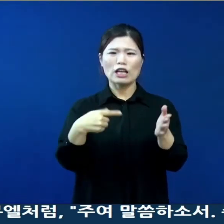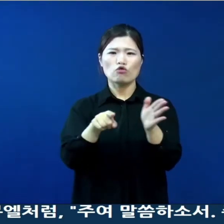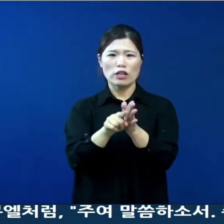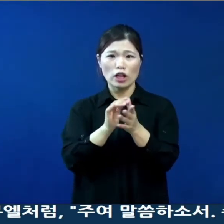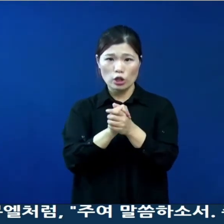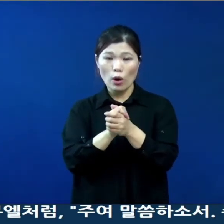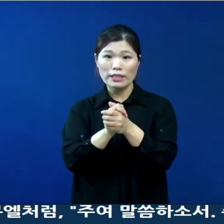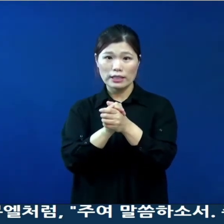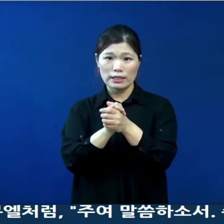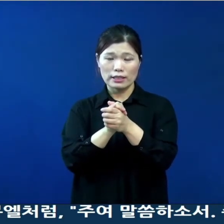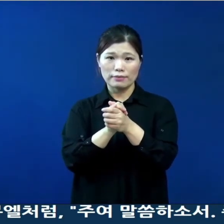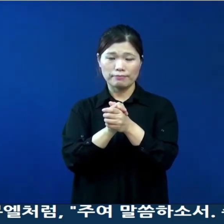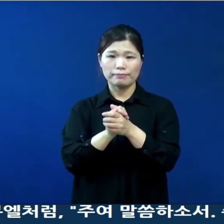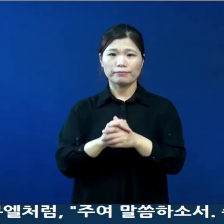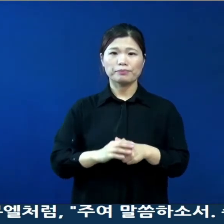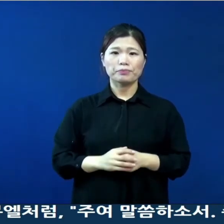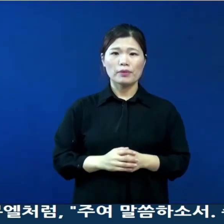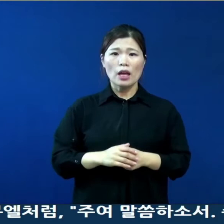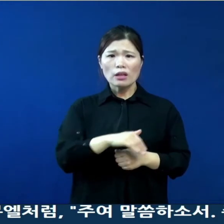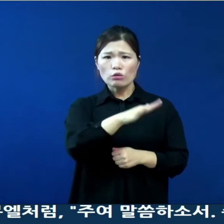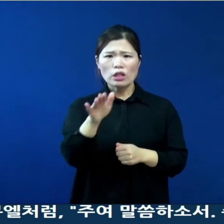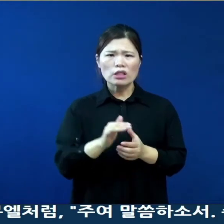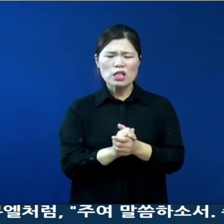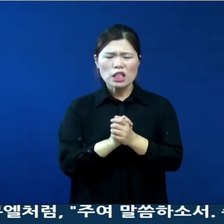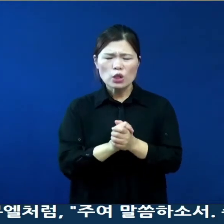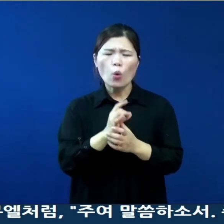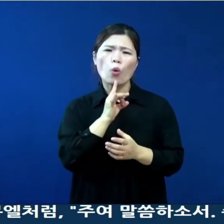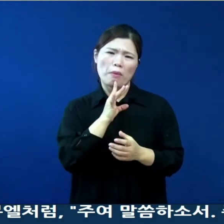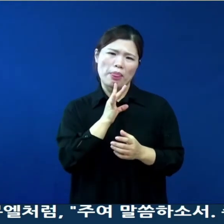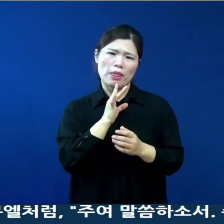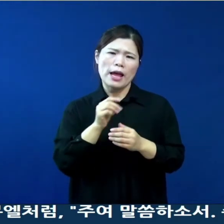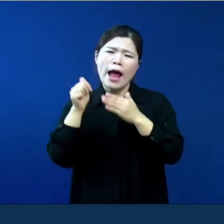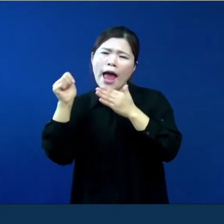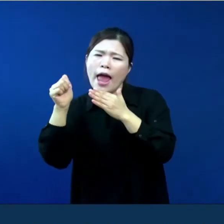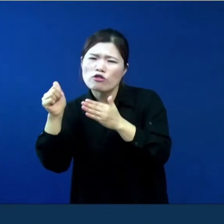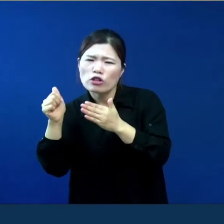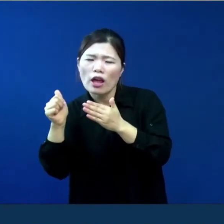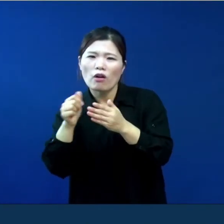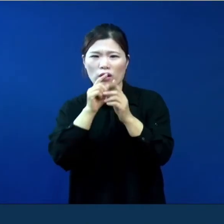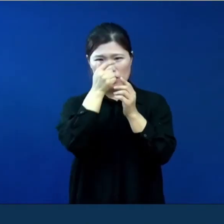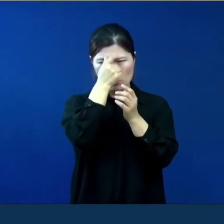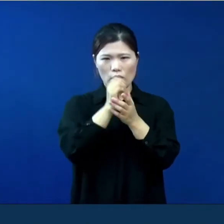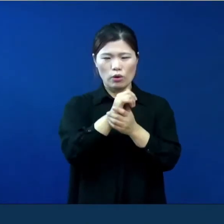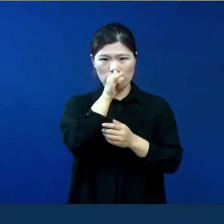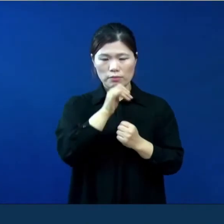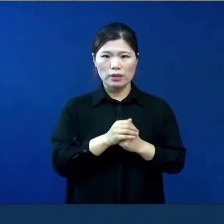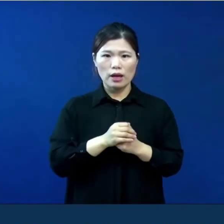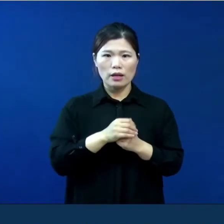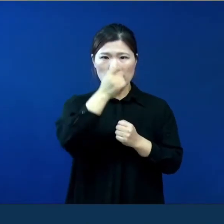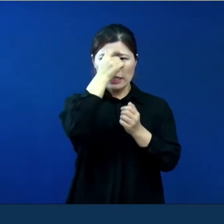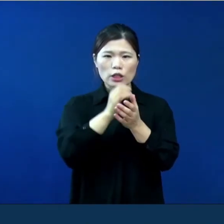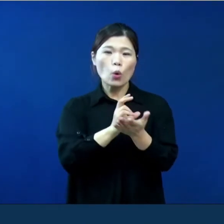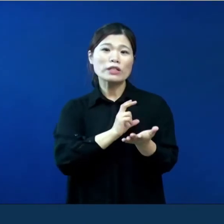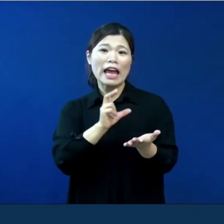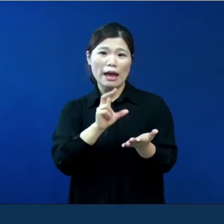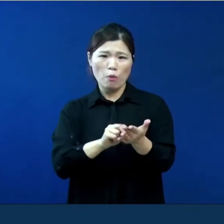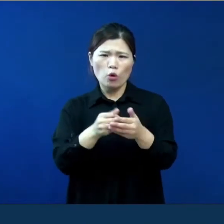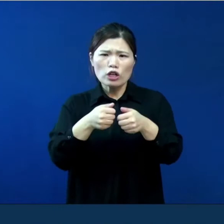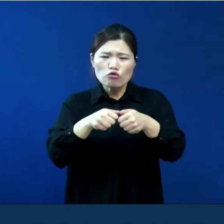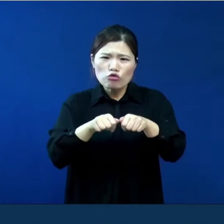우리의 기도는 너무 구하는 기도, 간구일색인 것 같습니다. 기도 제목을 구체적으로 정해놓고 기도하는 것도